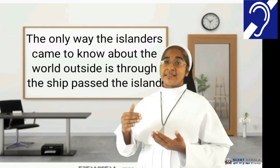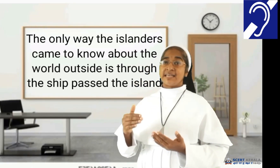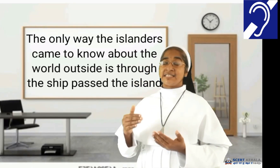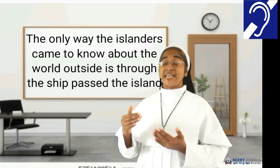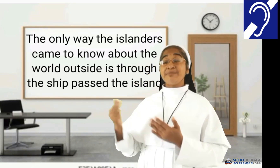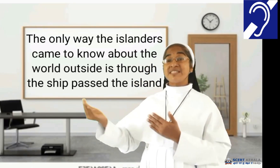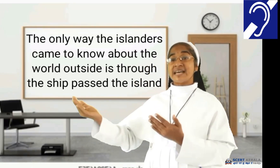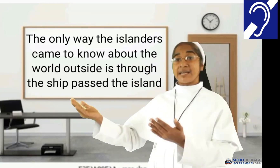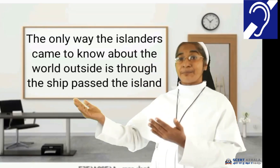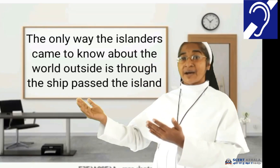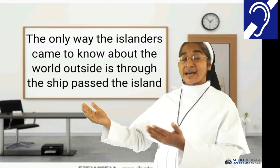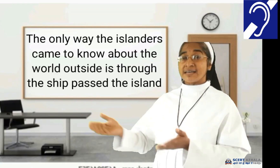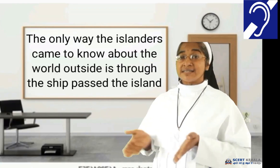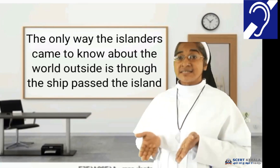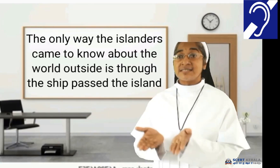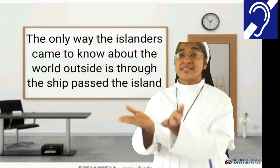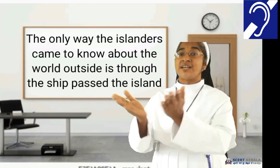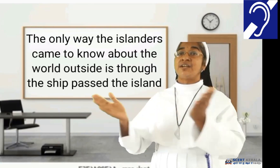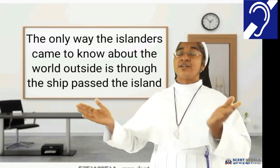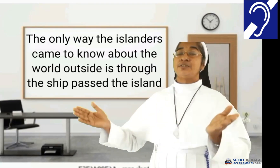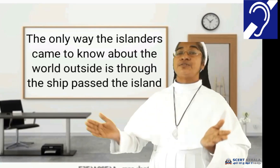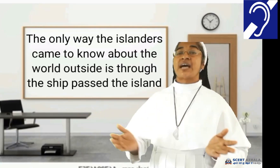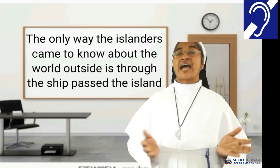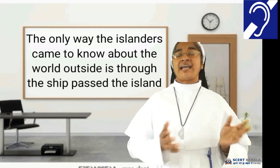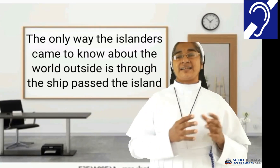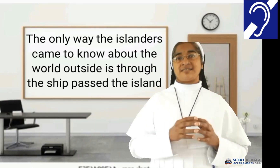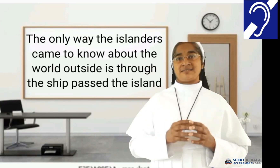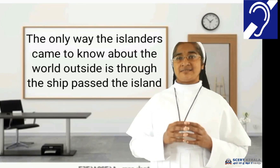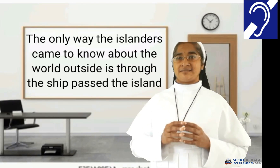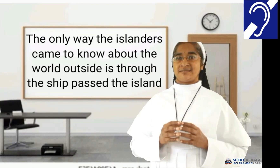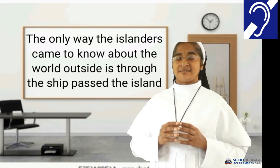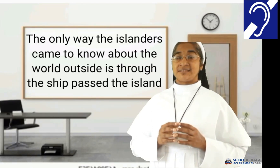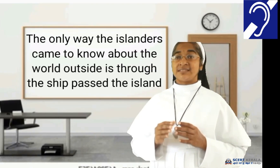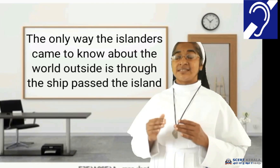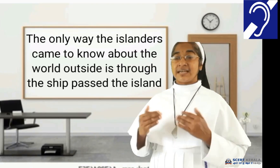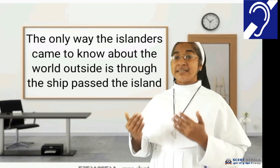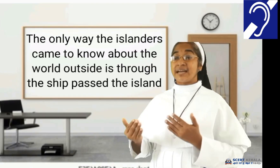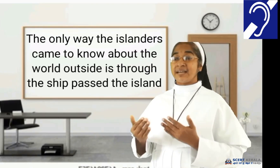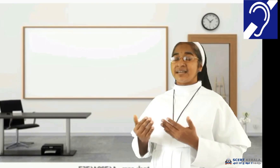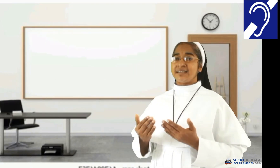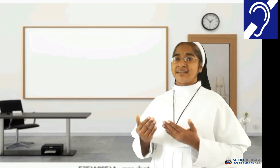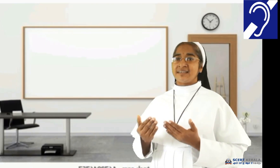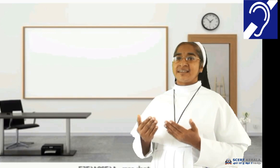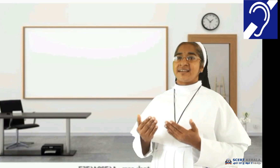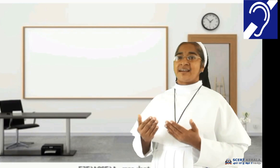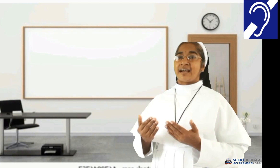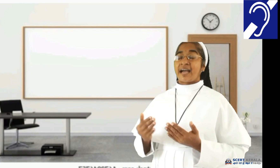ദ ഷിപ്സ് ദാറ്റ് പാസ് ത്രൂ ദ ഐലൻഡ്. എന്താണ്?